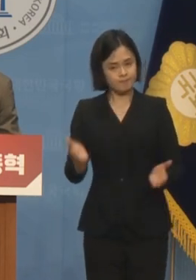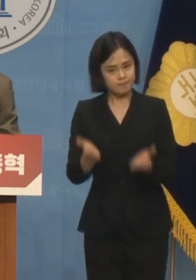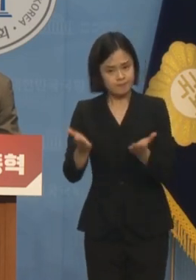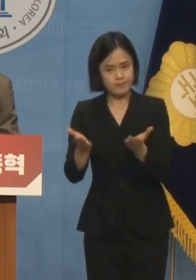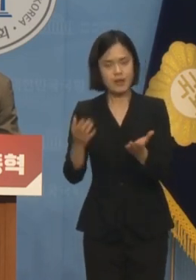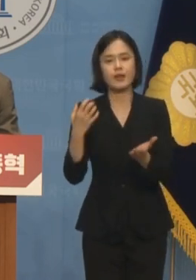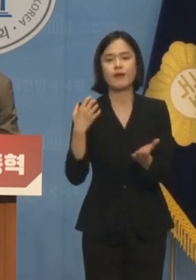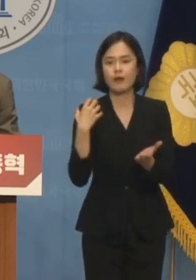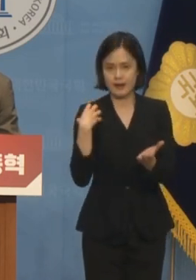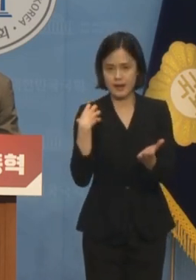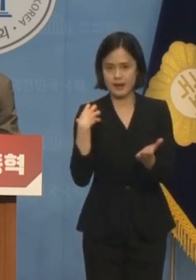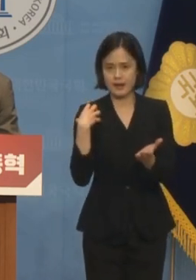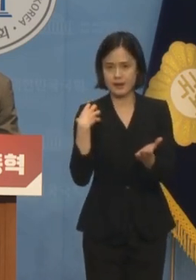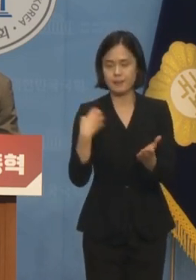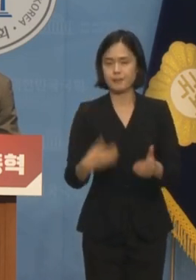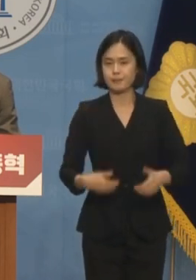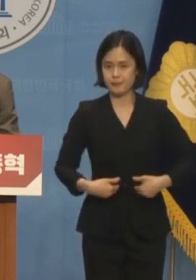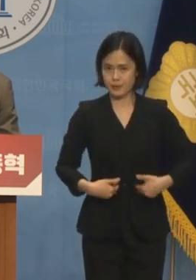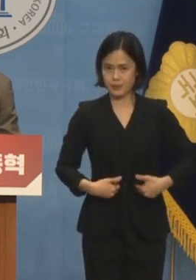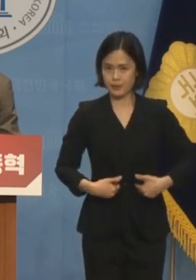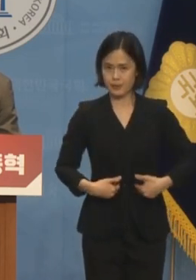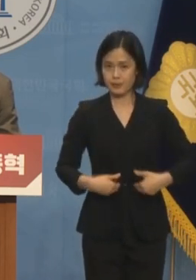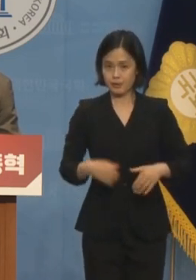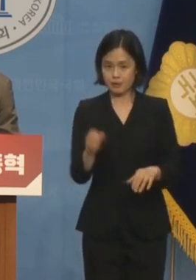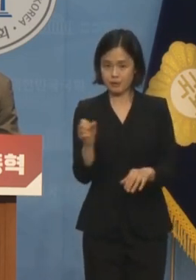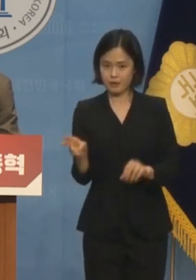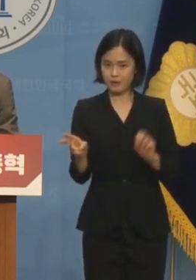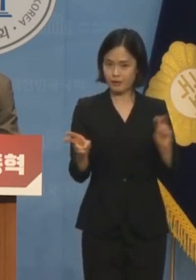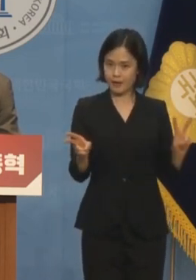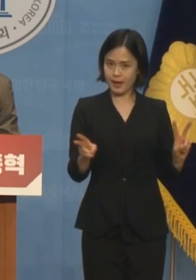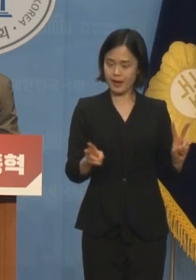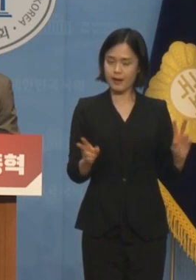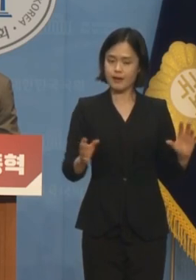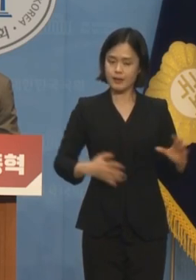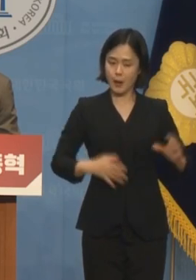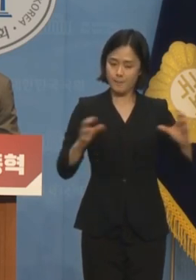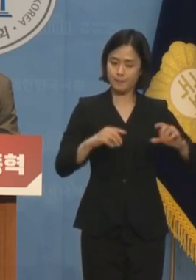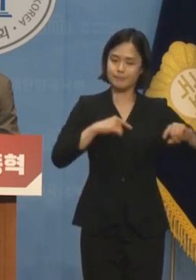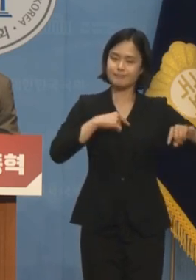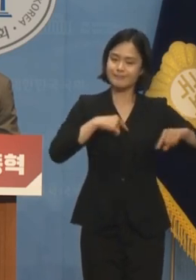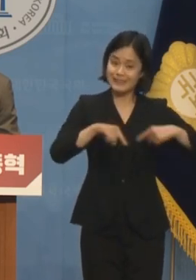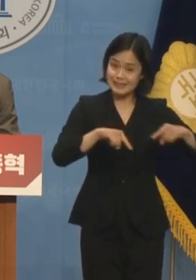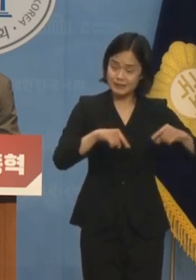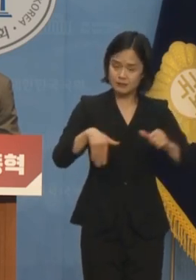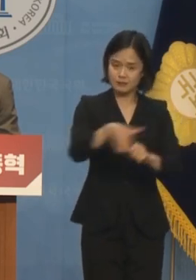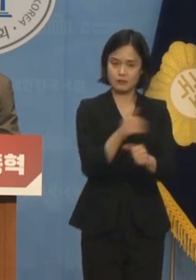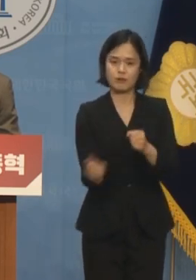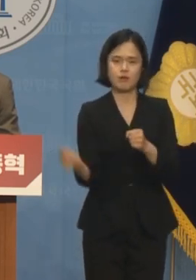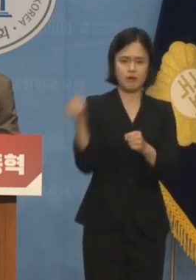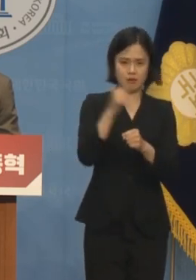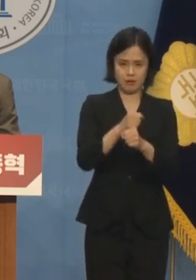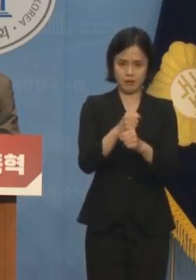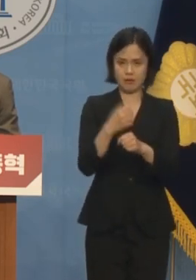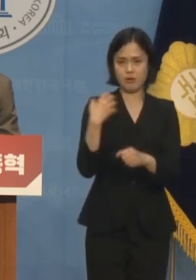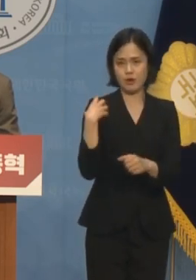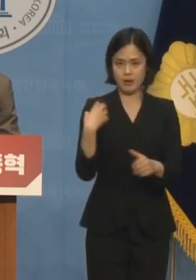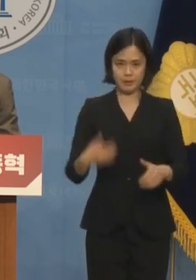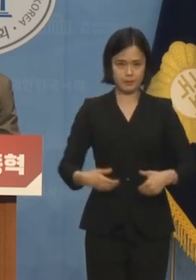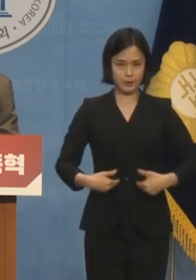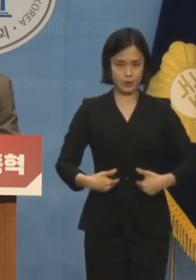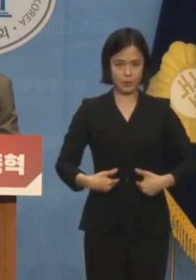견제와 균형 속에 여야가 협치하는 의회 정치를 복원하는 일, 이 모든